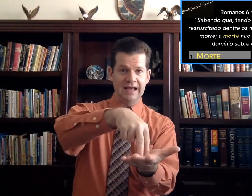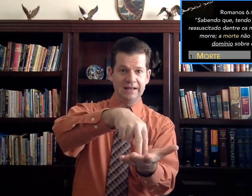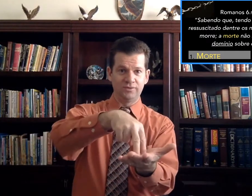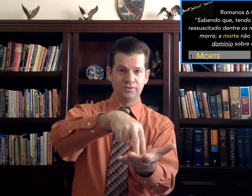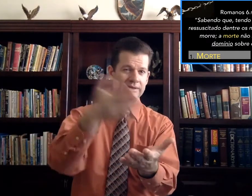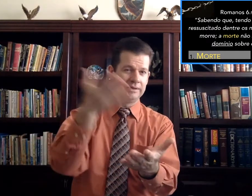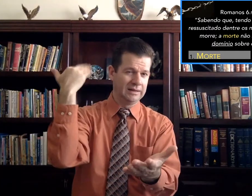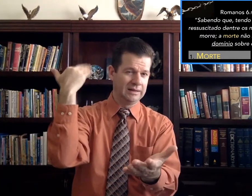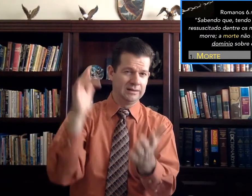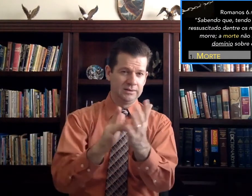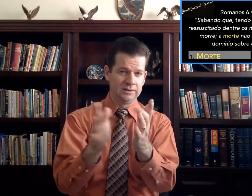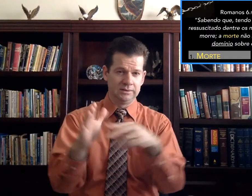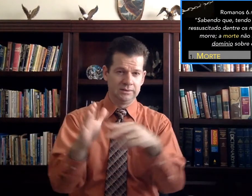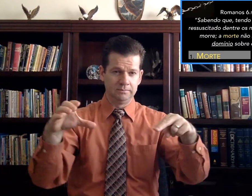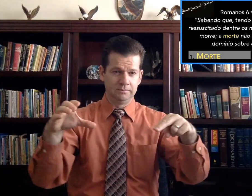ressuscitado,